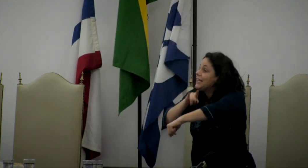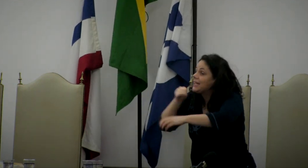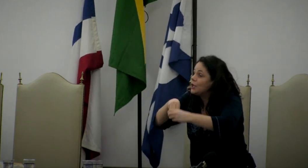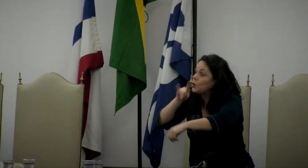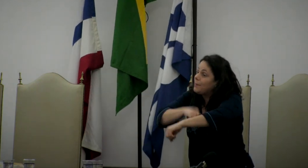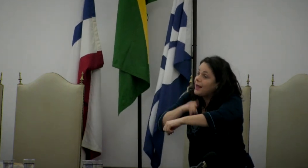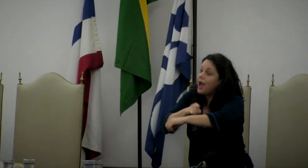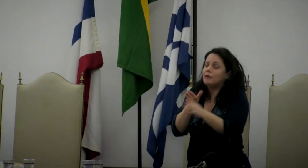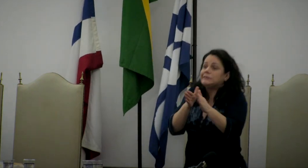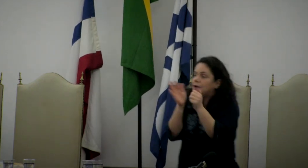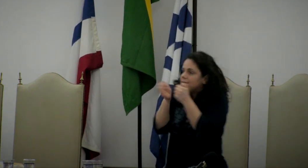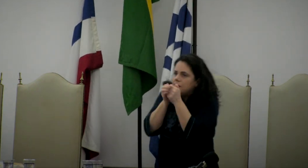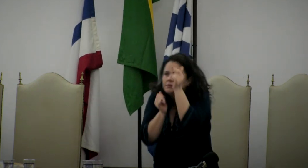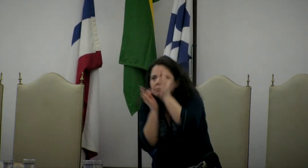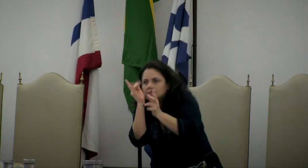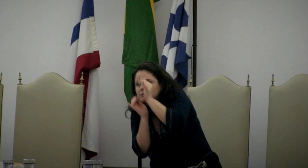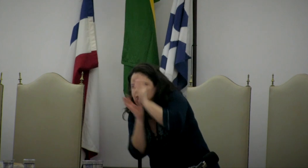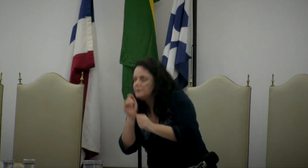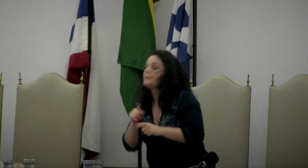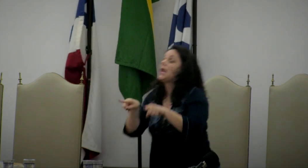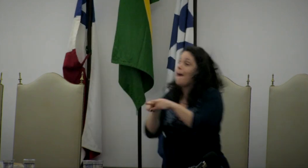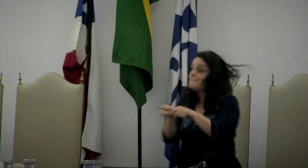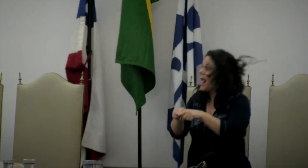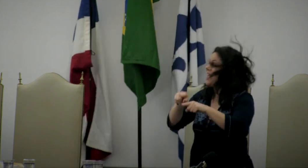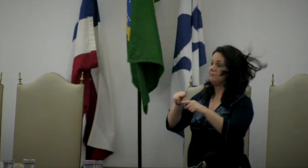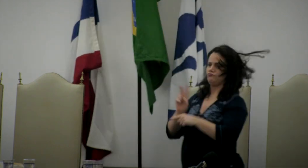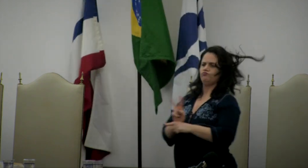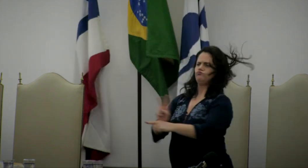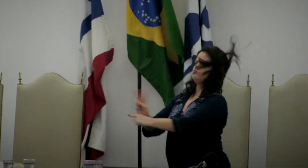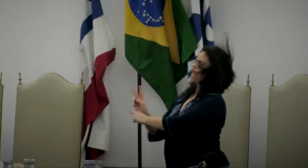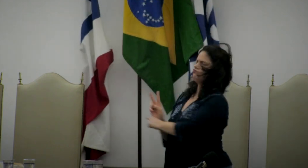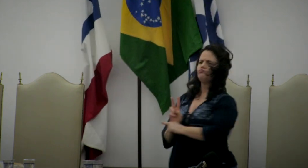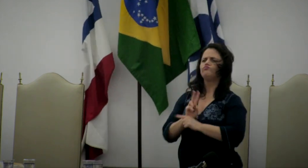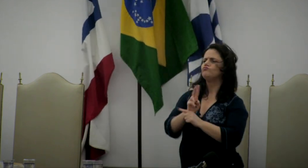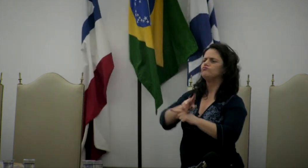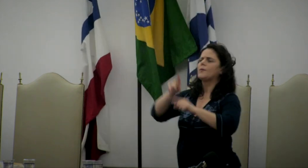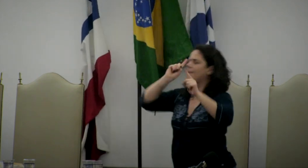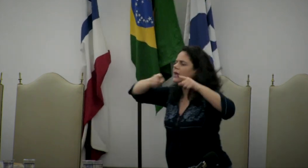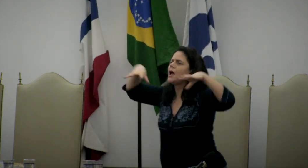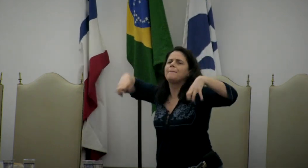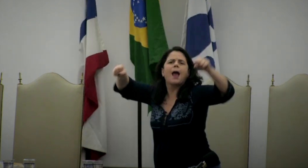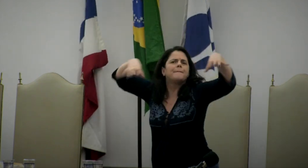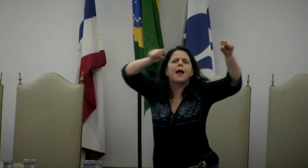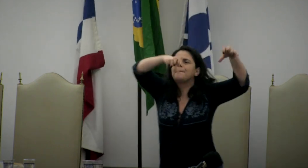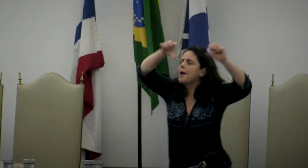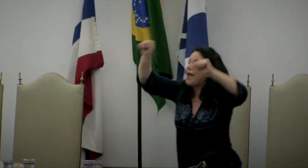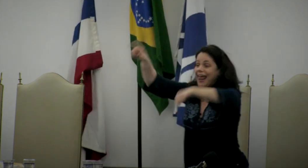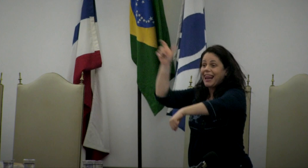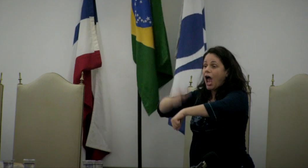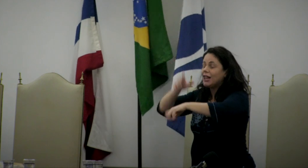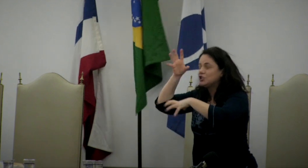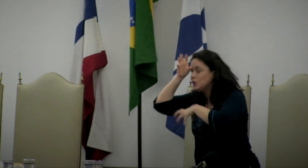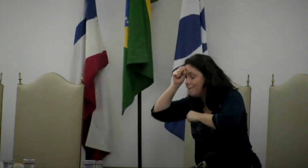INES que os alunos, eles se escondiam dentro do banheiro para poder utilizar a língua de sinais. E havia monitores, pessoas